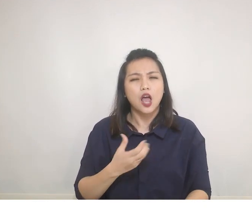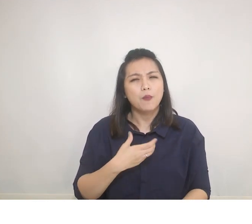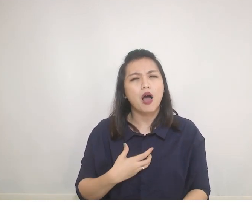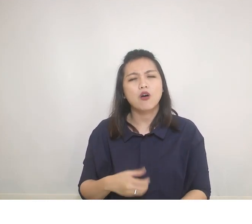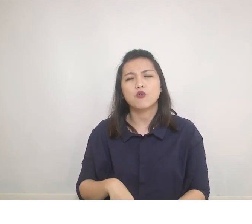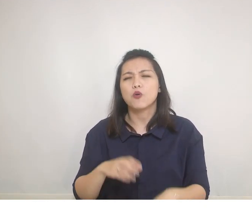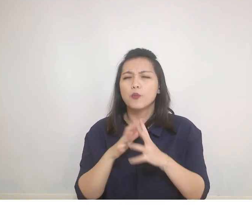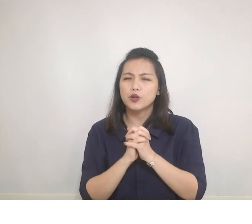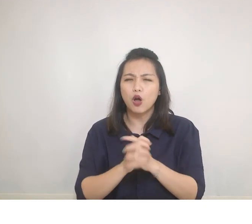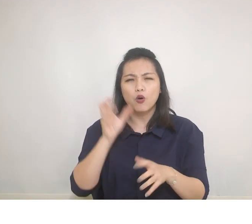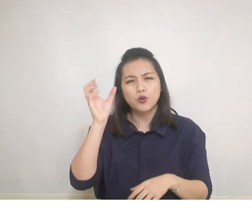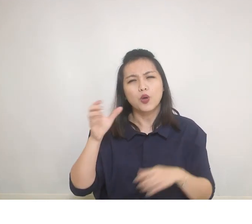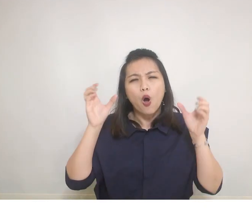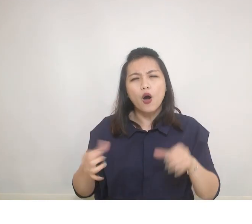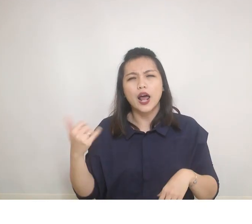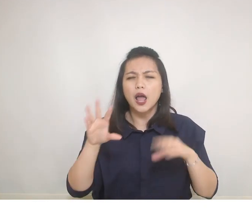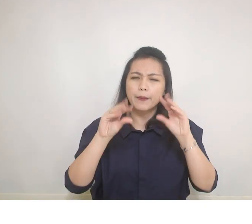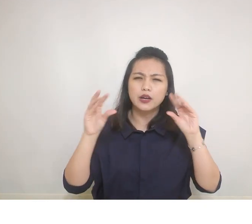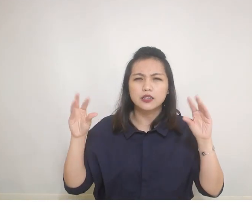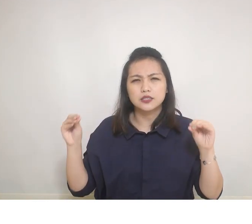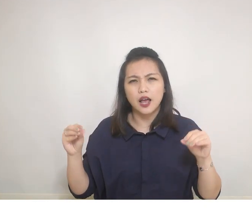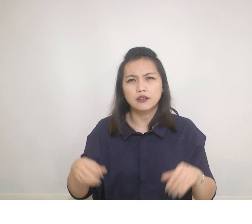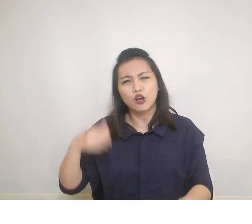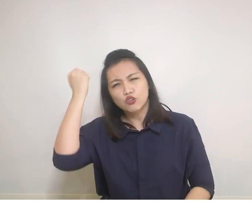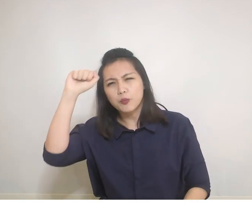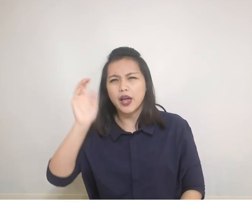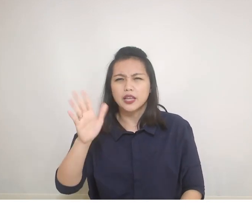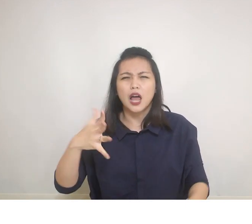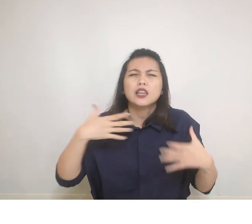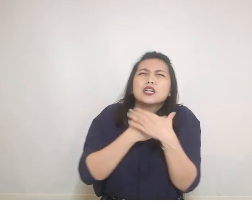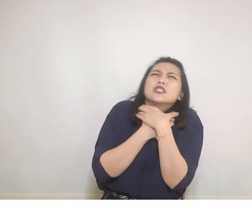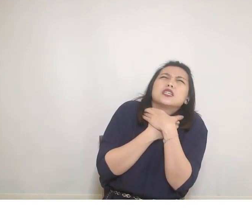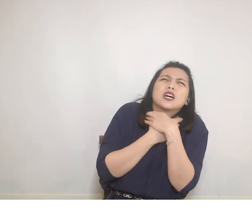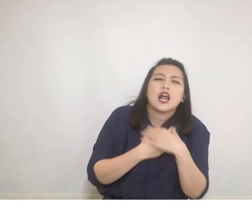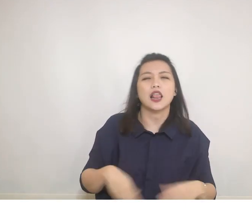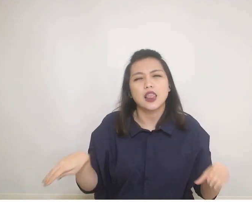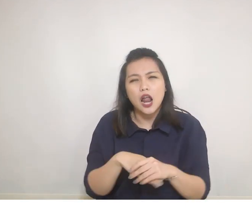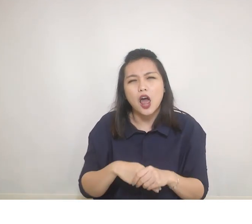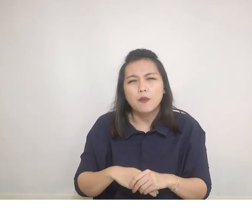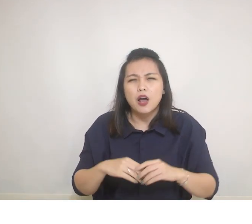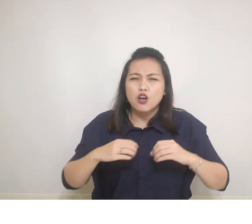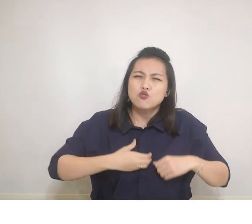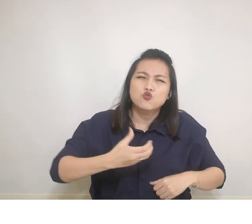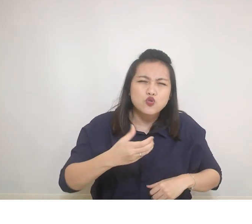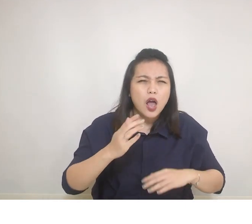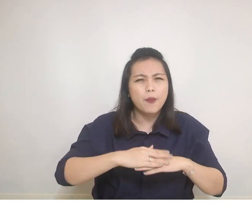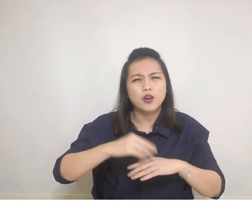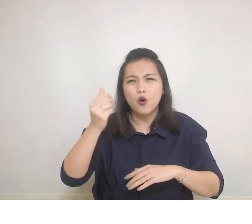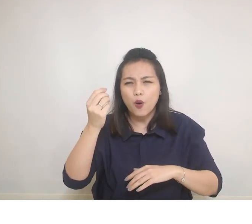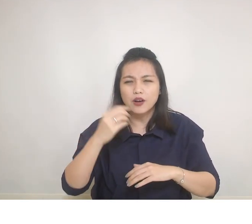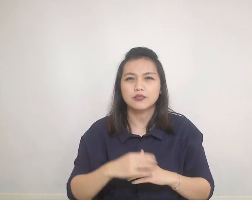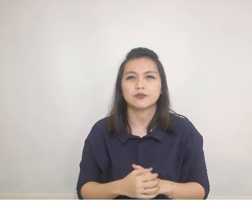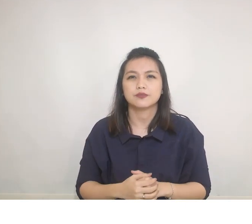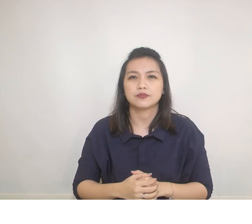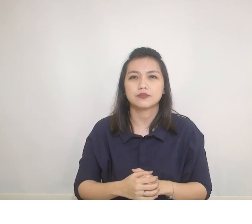engkau, sehingga hatimu bukan cinta akan uang, tetapi benar-benar mencari dahulu Tuhan Yesus Kristus. Tuhan, saat ini saya